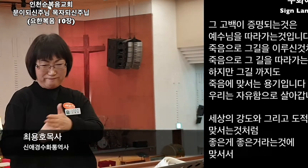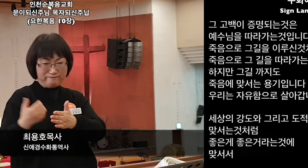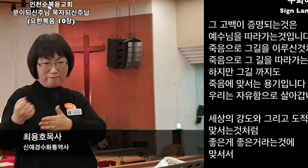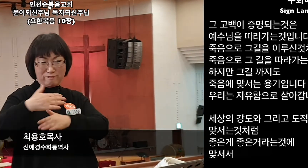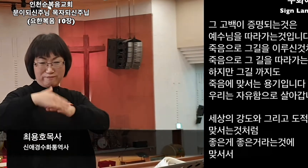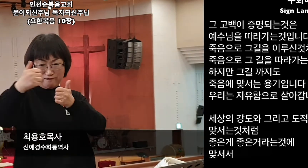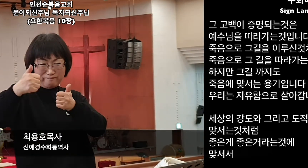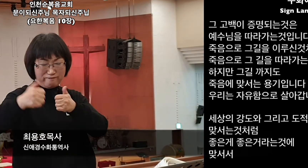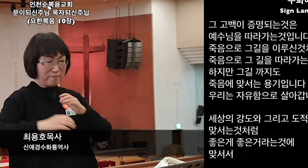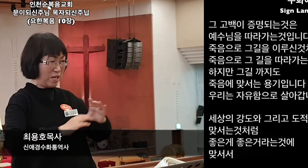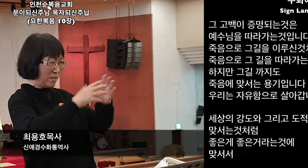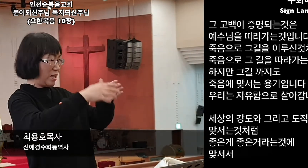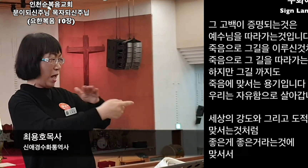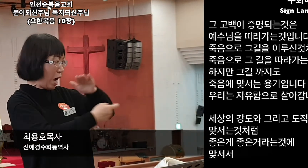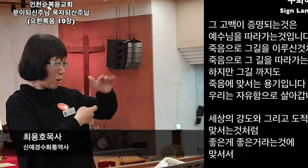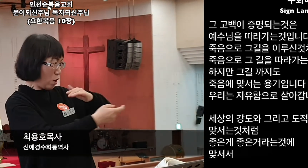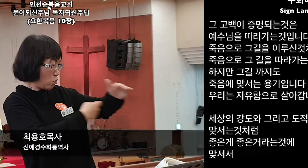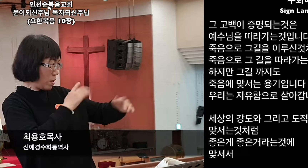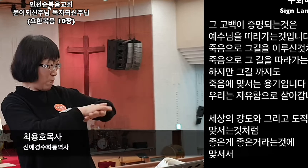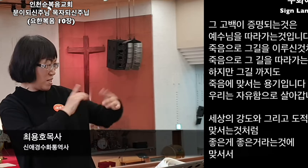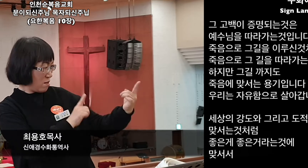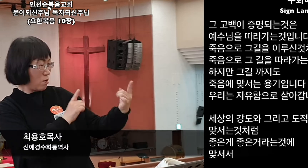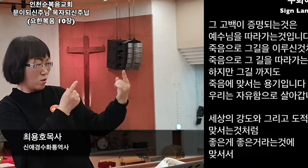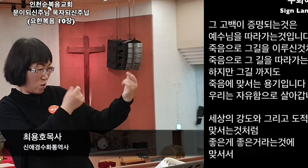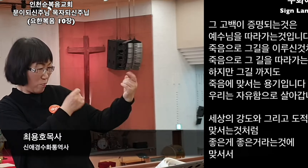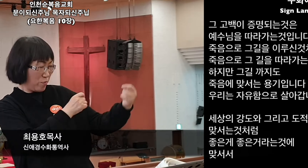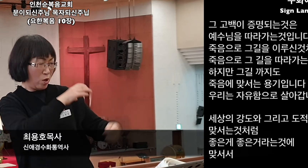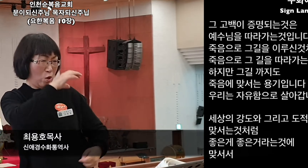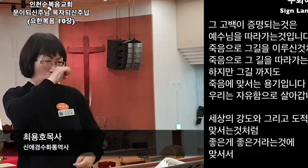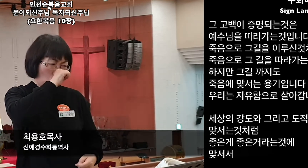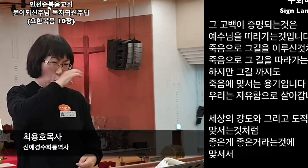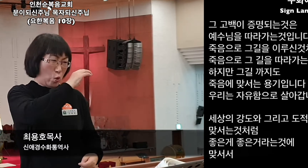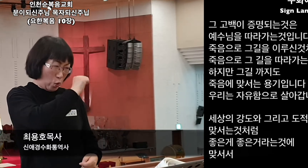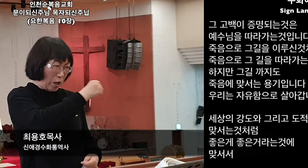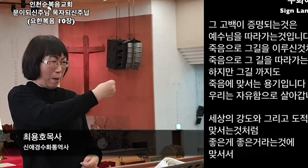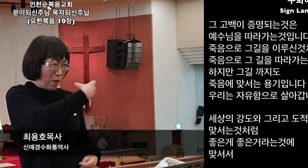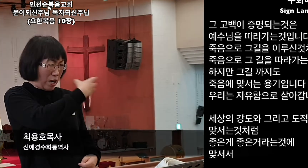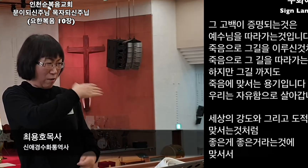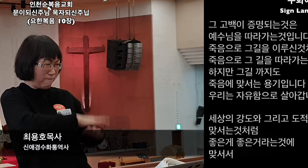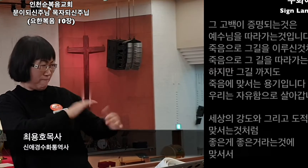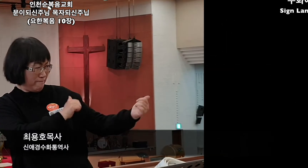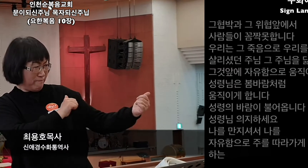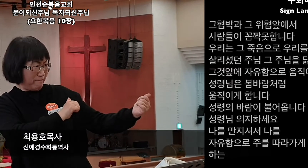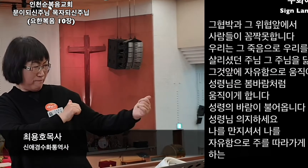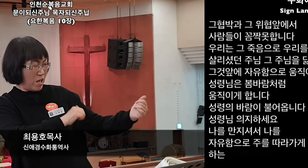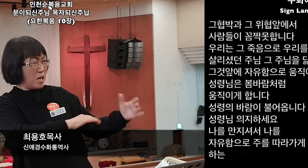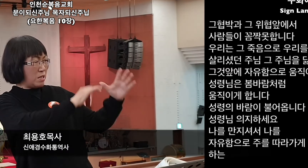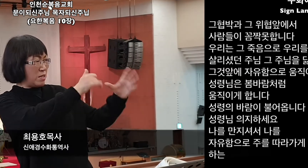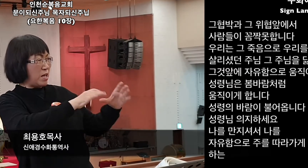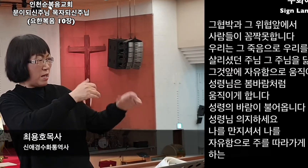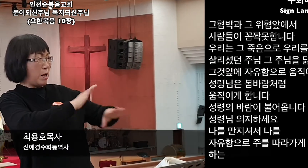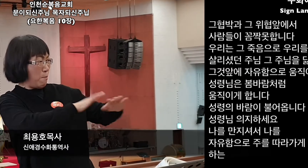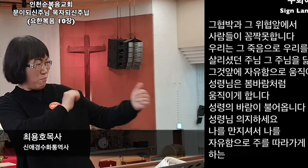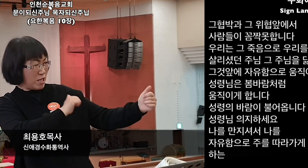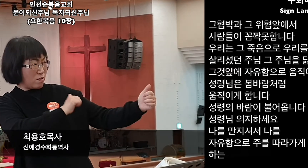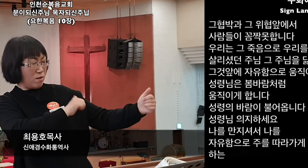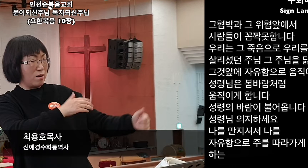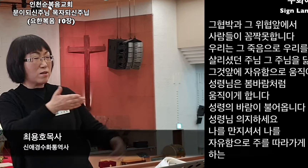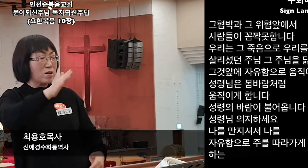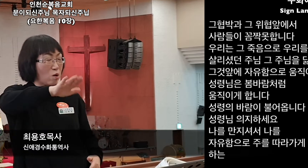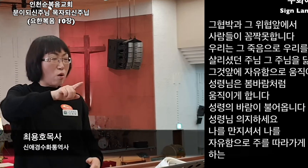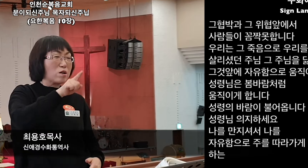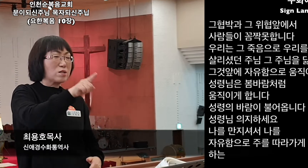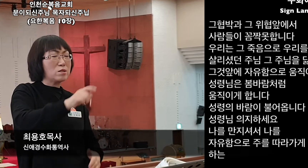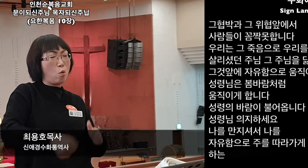세상의 강도와 그리고 도적들에 맞서는 겁니다. 좋은 게 좋은 거라는 말에 맞서요. 세상이 그런 거라는 말에 맞서는 겁니다.